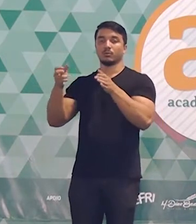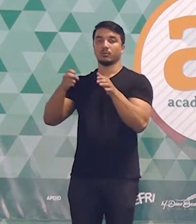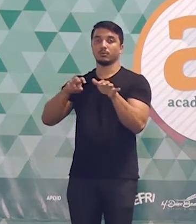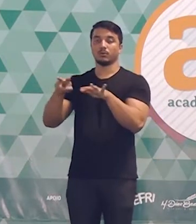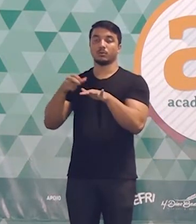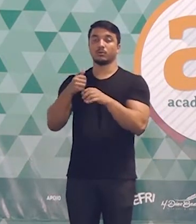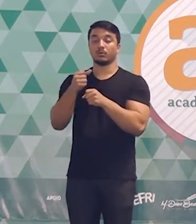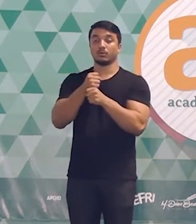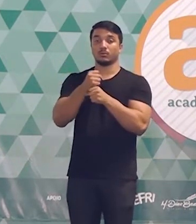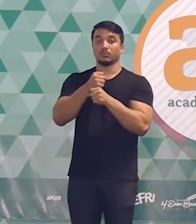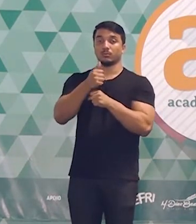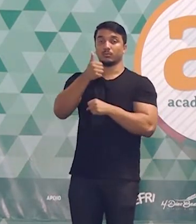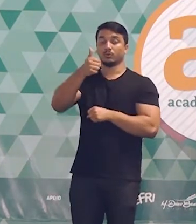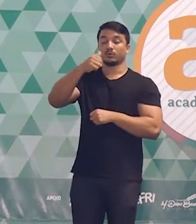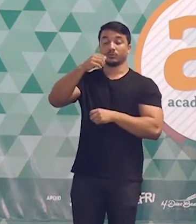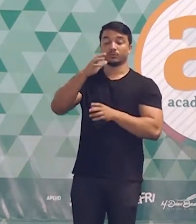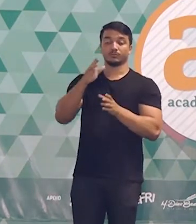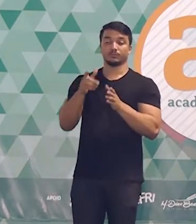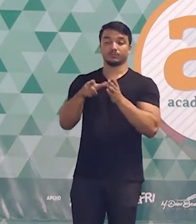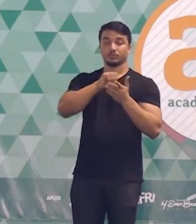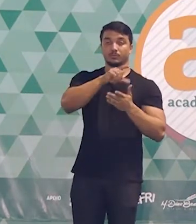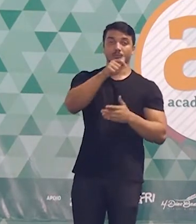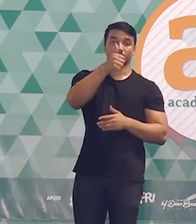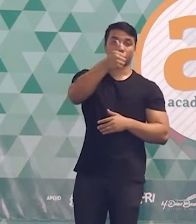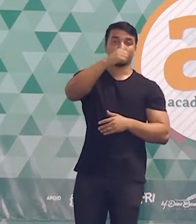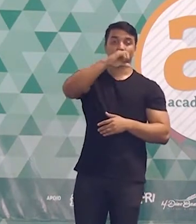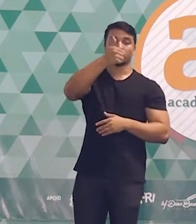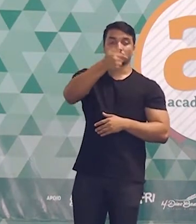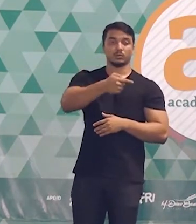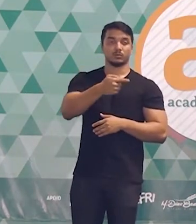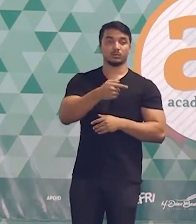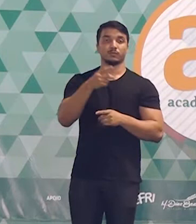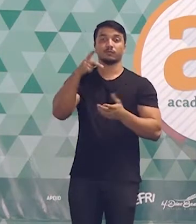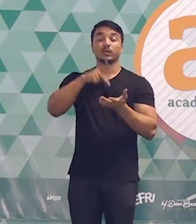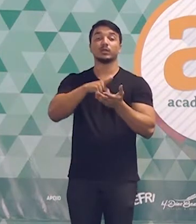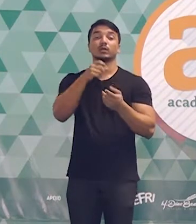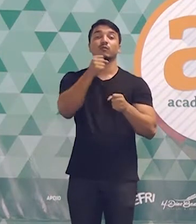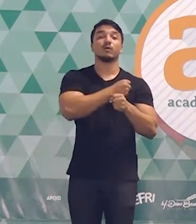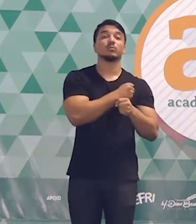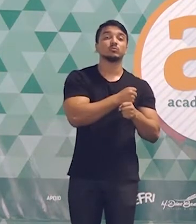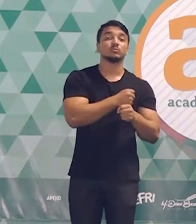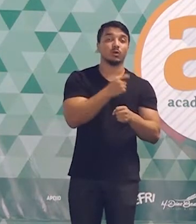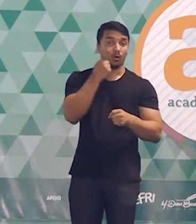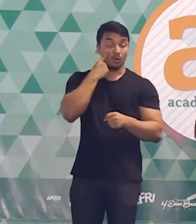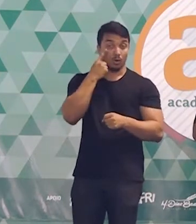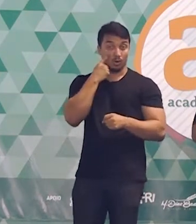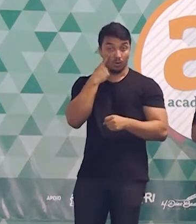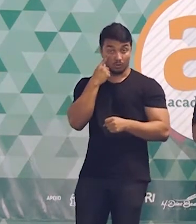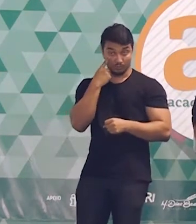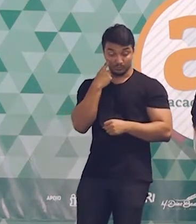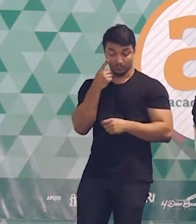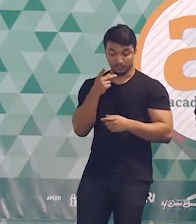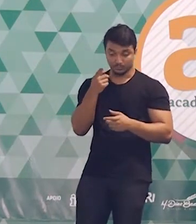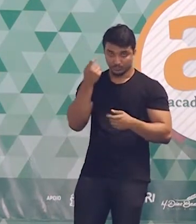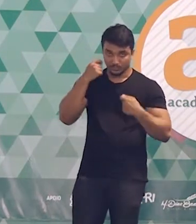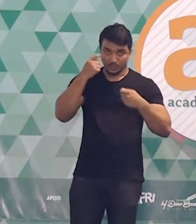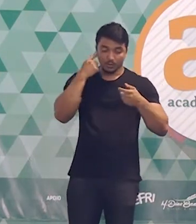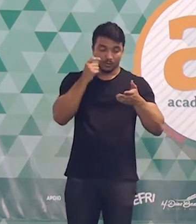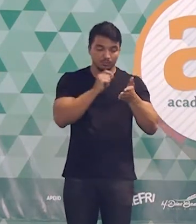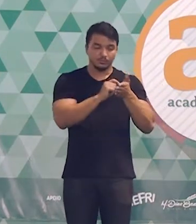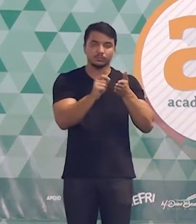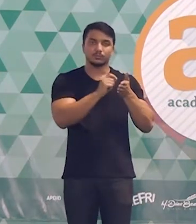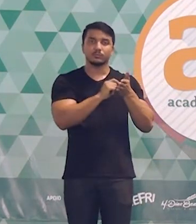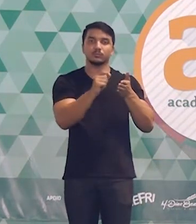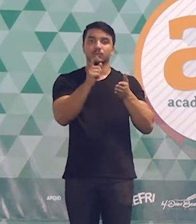de 1917. Isso é verdadeiro ou falso? Aprenda a riscar. Quando eu digo